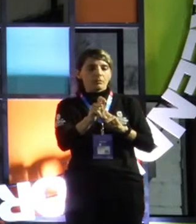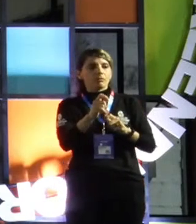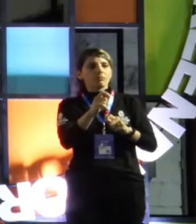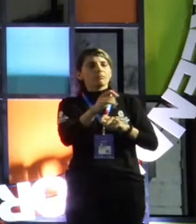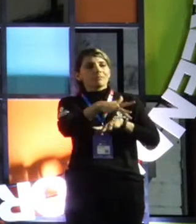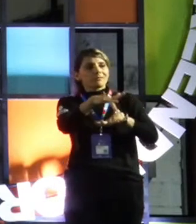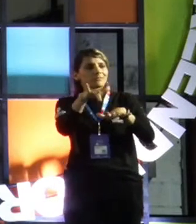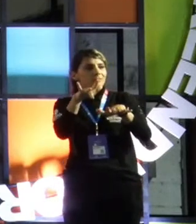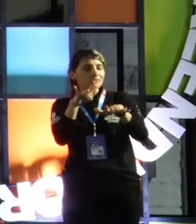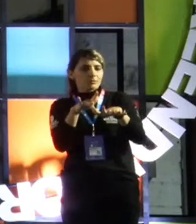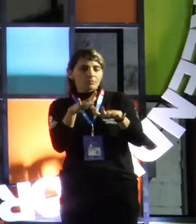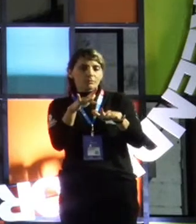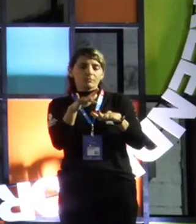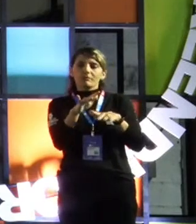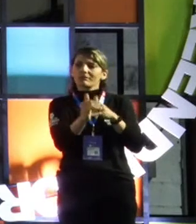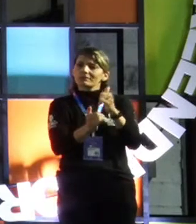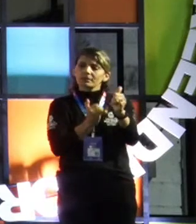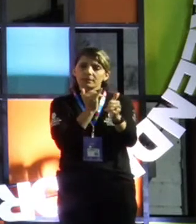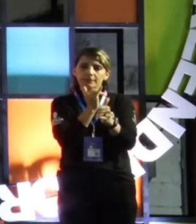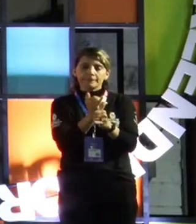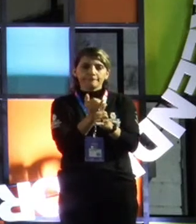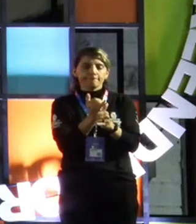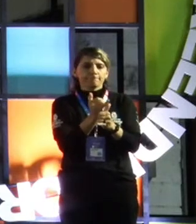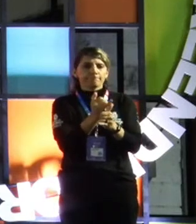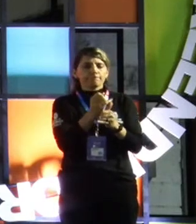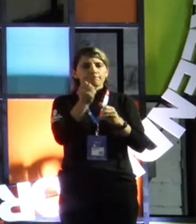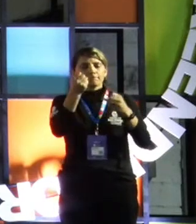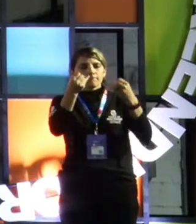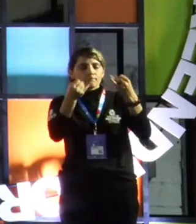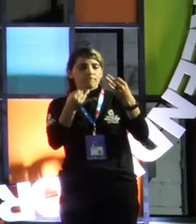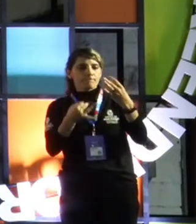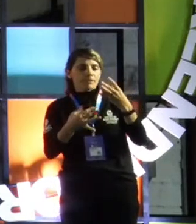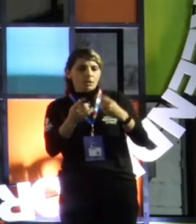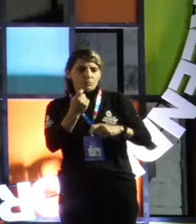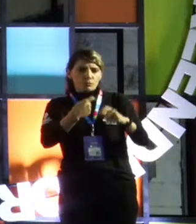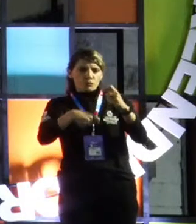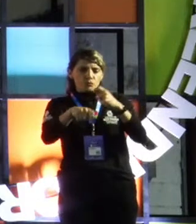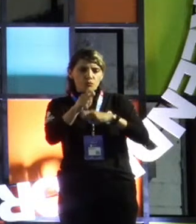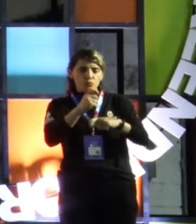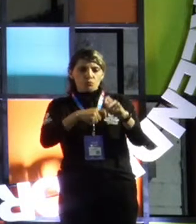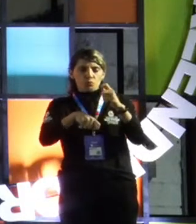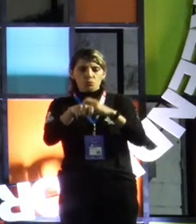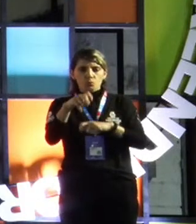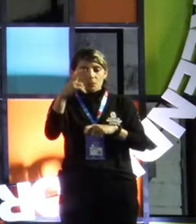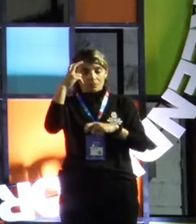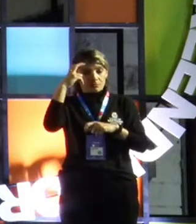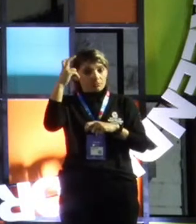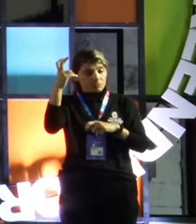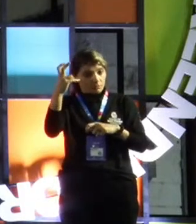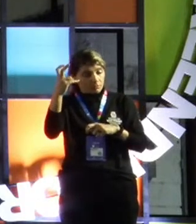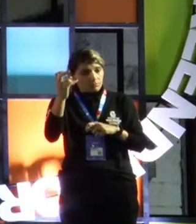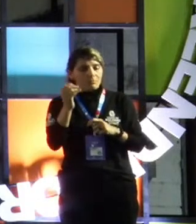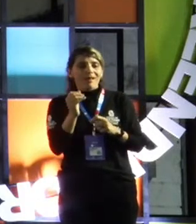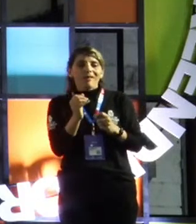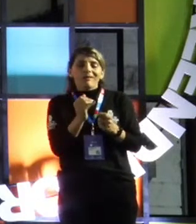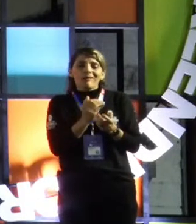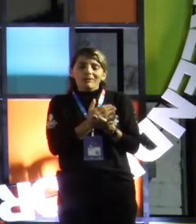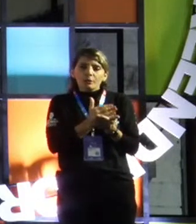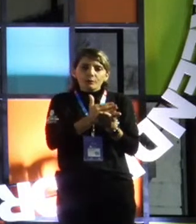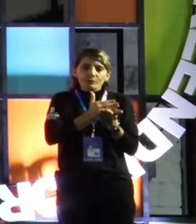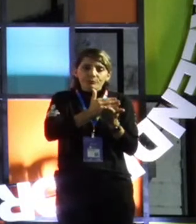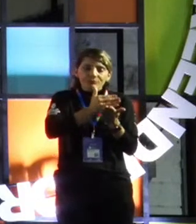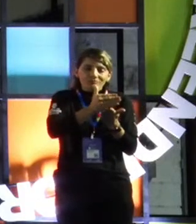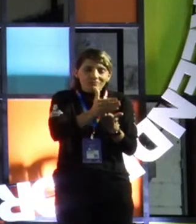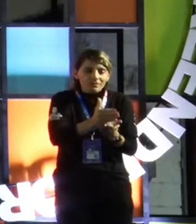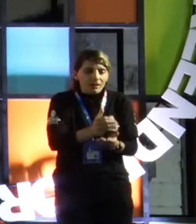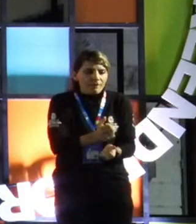lá no começo um pouquinho sobre a economia criativa e falei que ela é uma criança. E ela é uma criança, ela está só começando. Tem